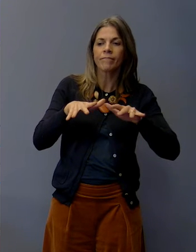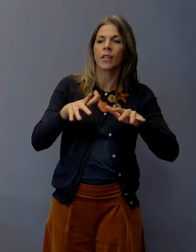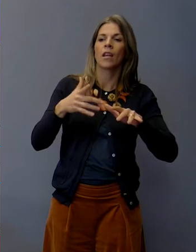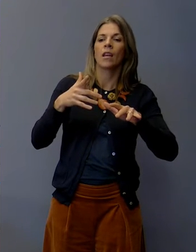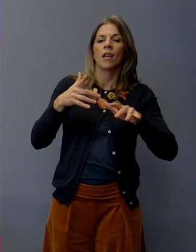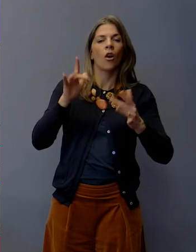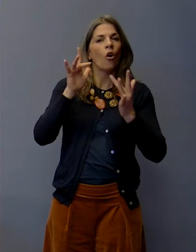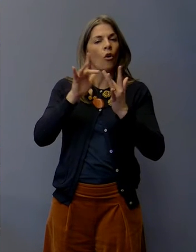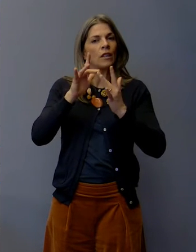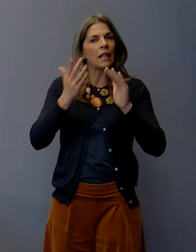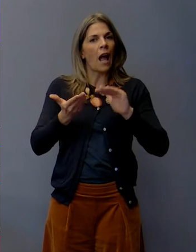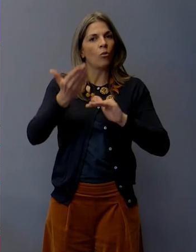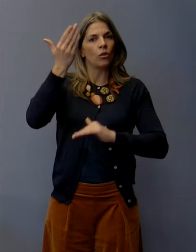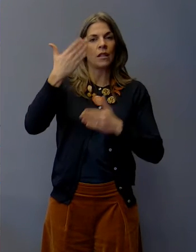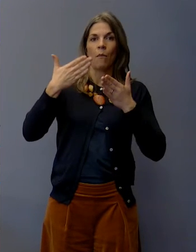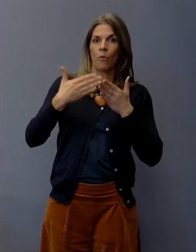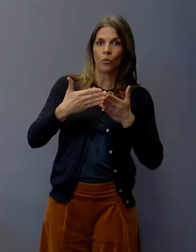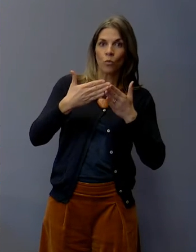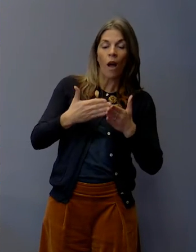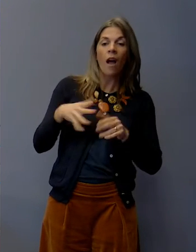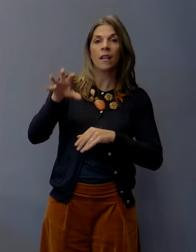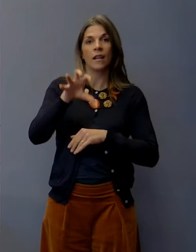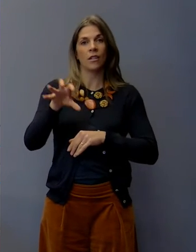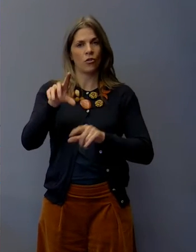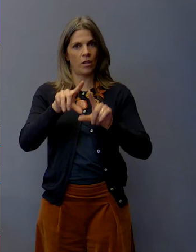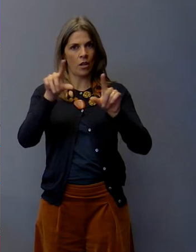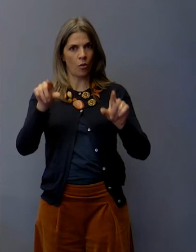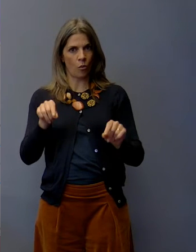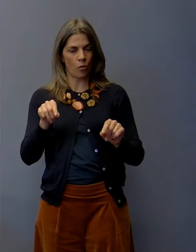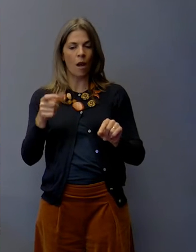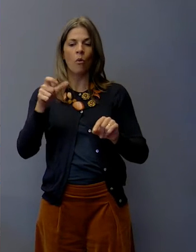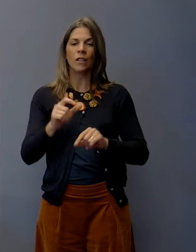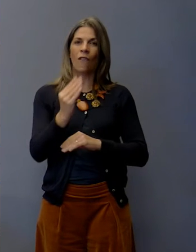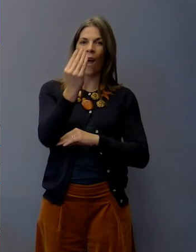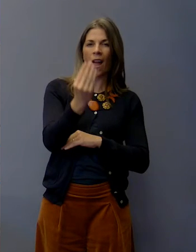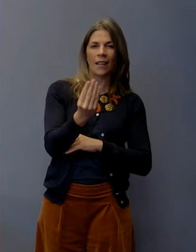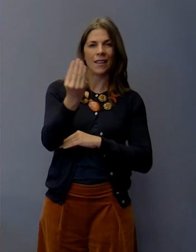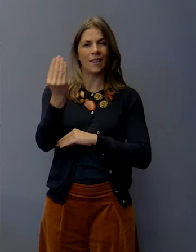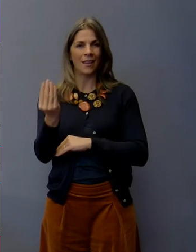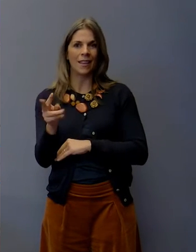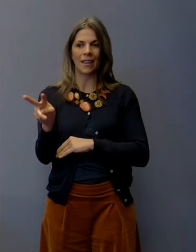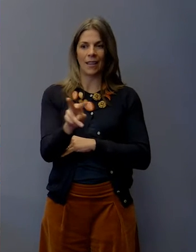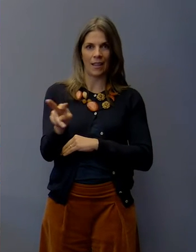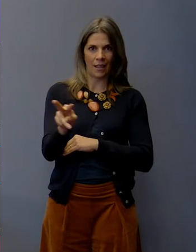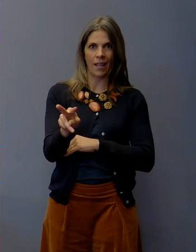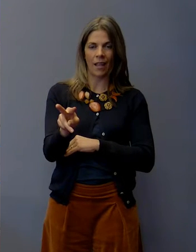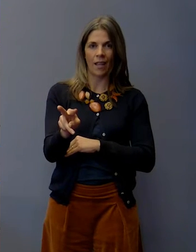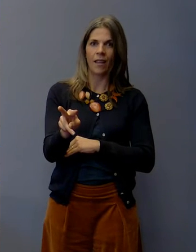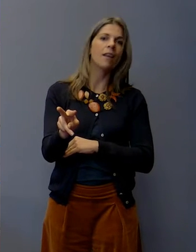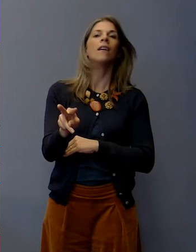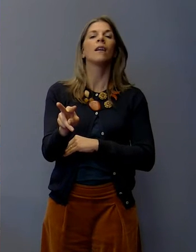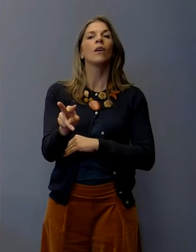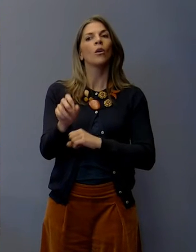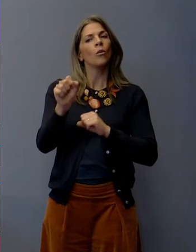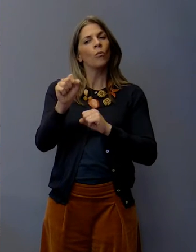portuale e con la regione liguria perché queste due enti che sono quelli competenti poter solamente